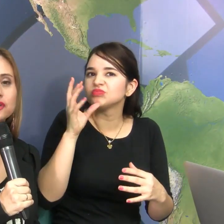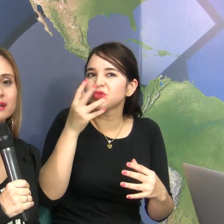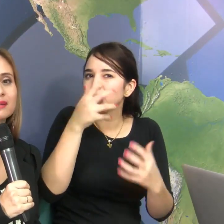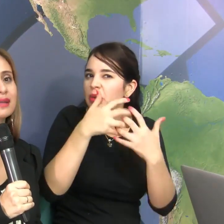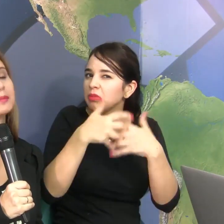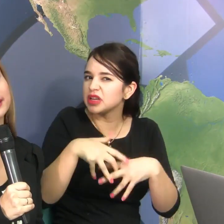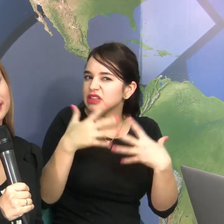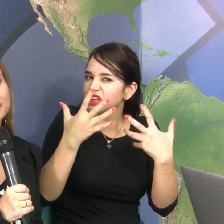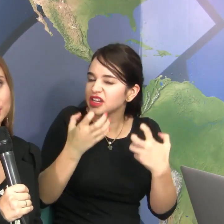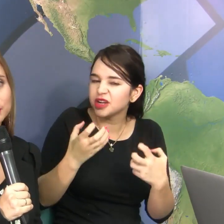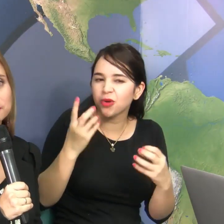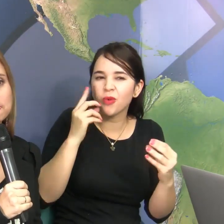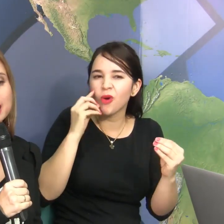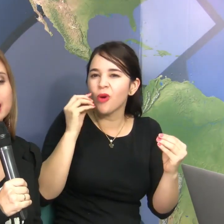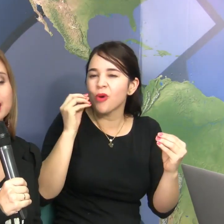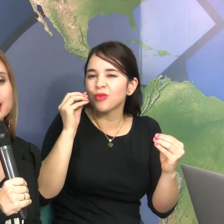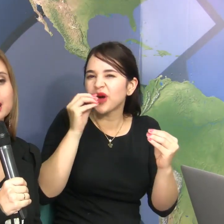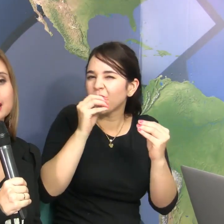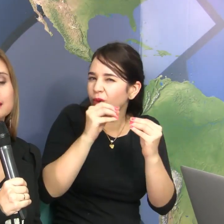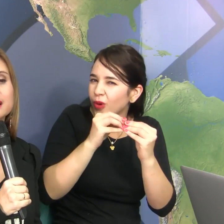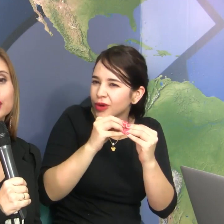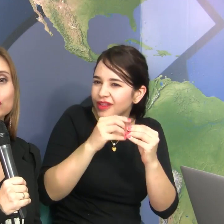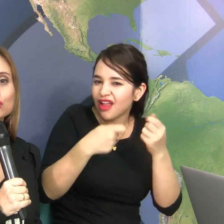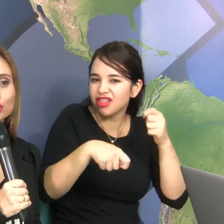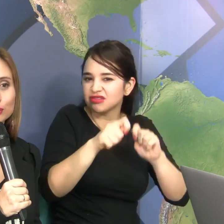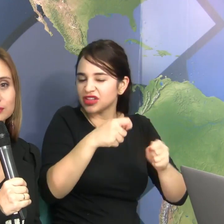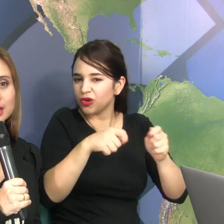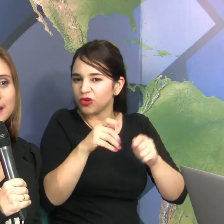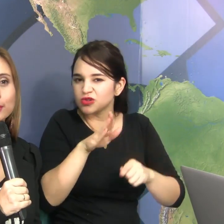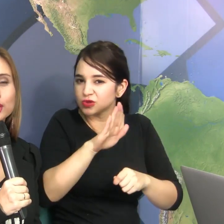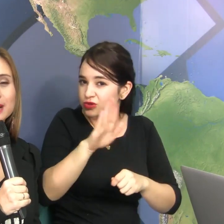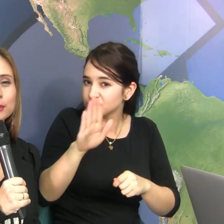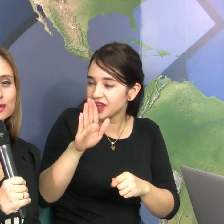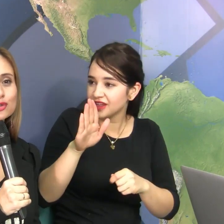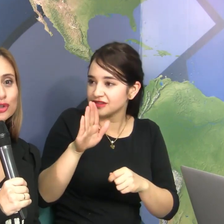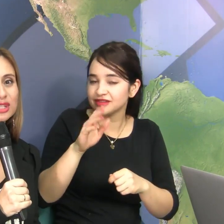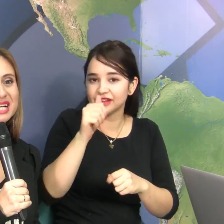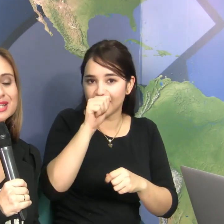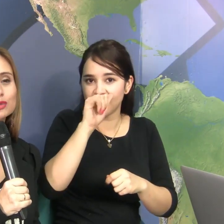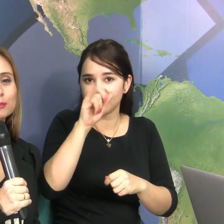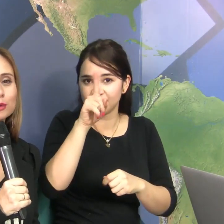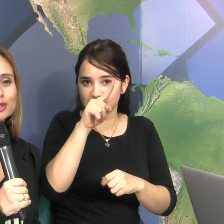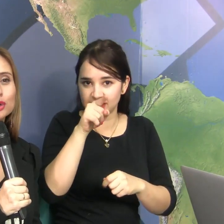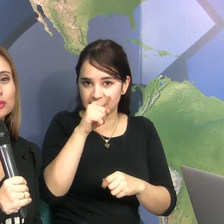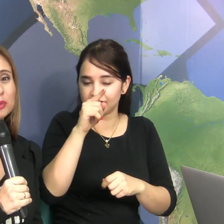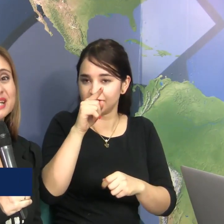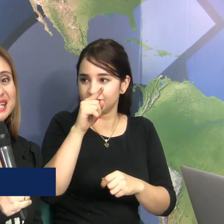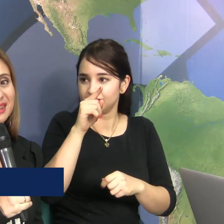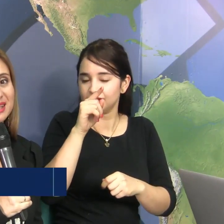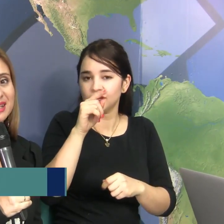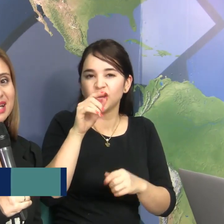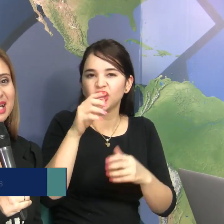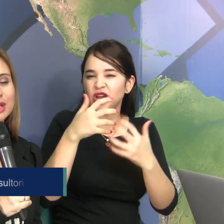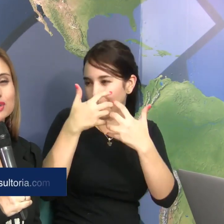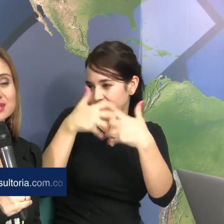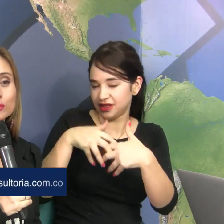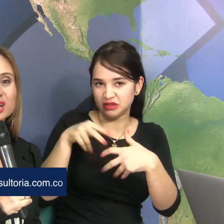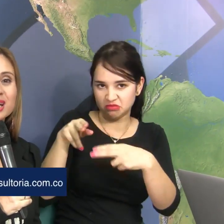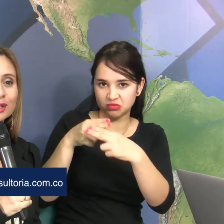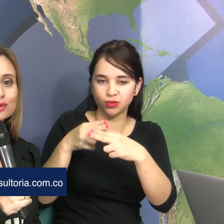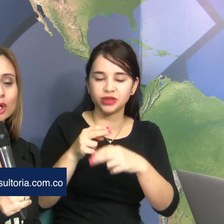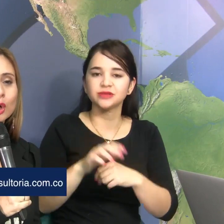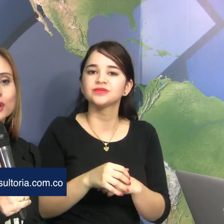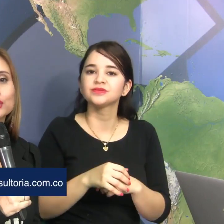ser diferente en el mercado de la inclusión. Porque la población sorda es una población muy grande y nos